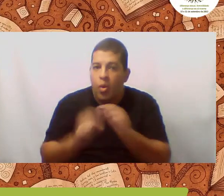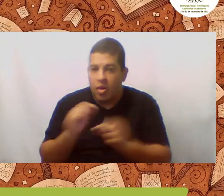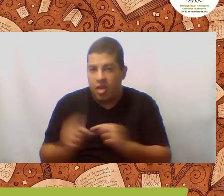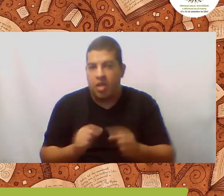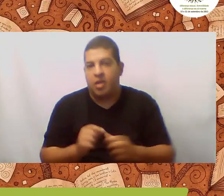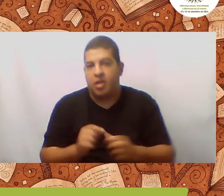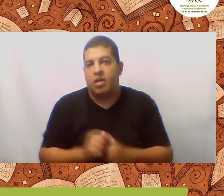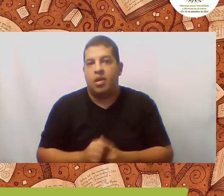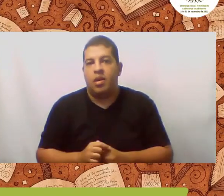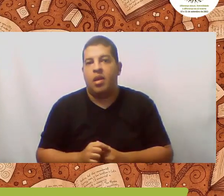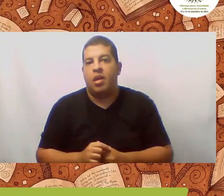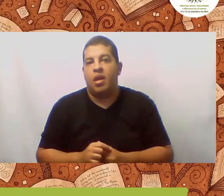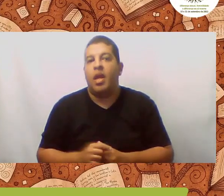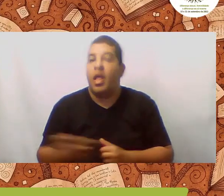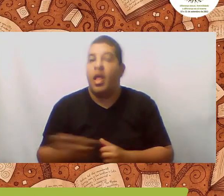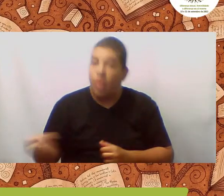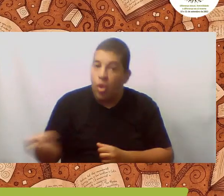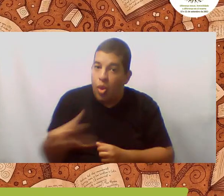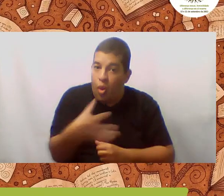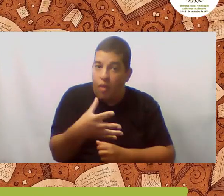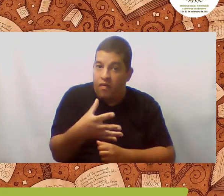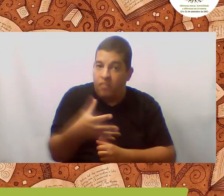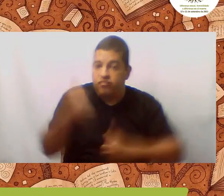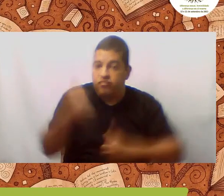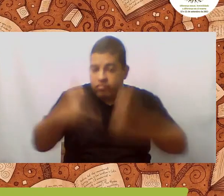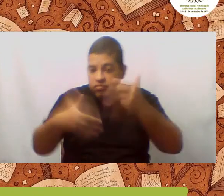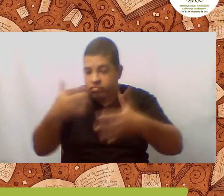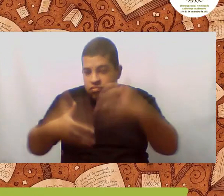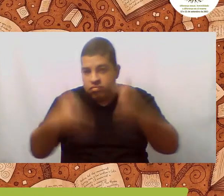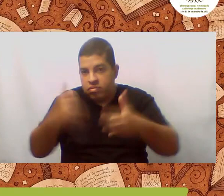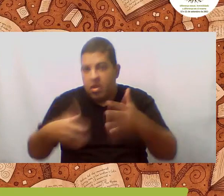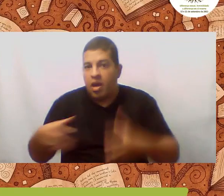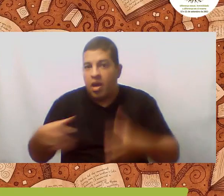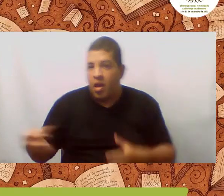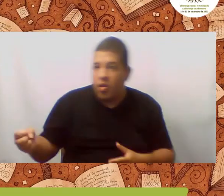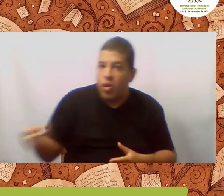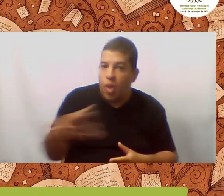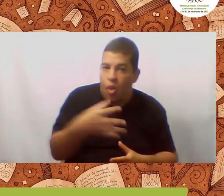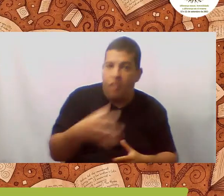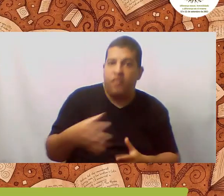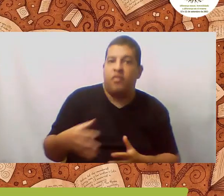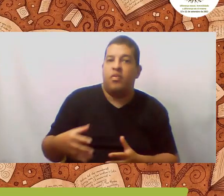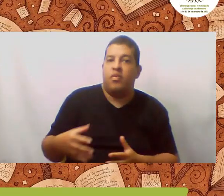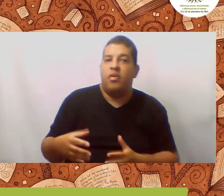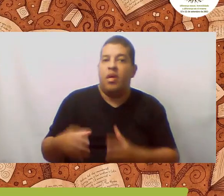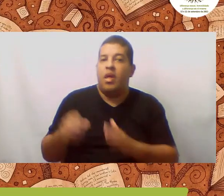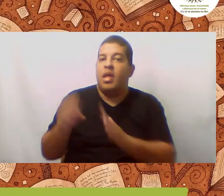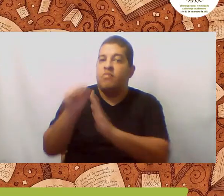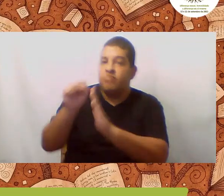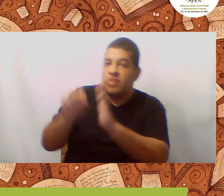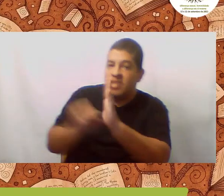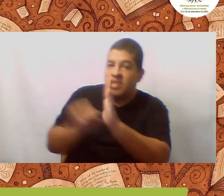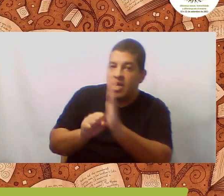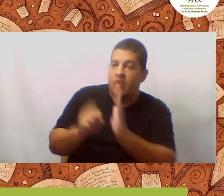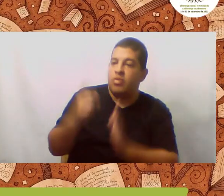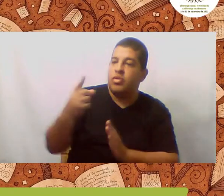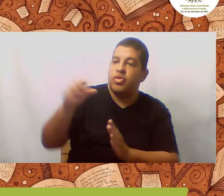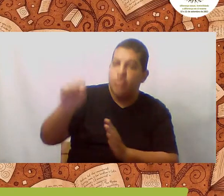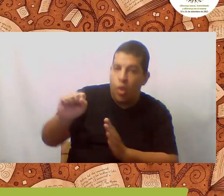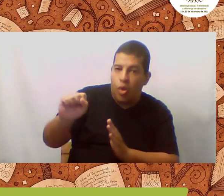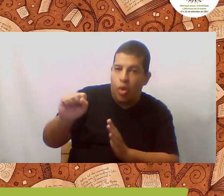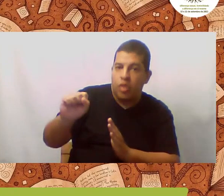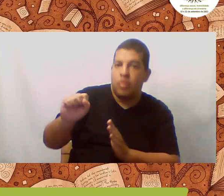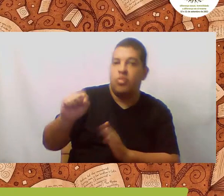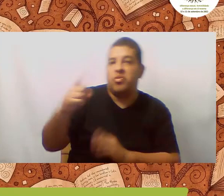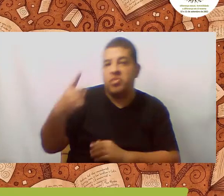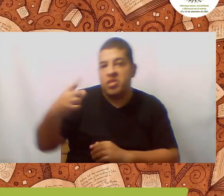teoria recente. Ela é uma teoria que vem do final do século XVIII e início do século XIX, e que se